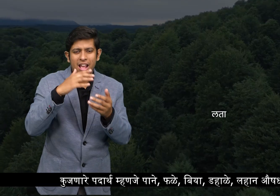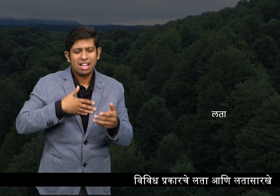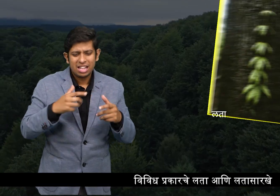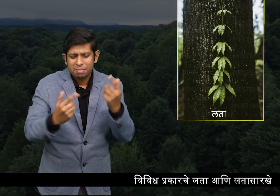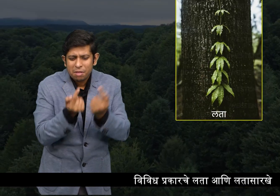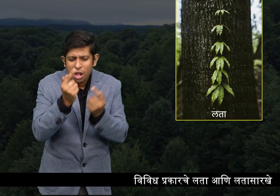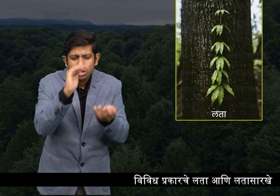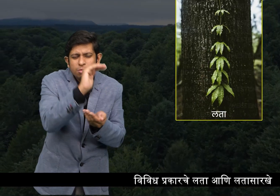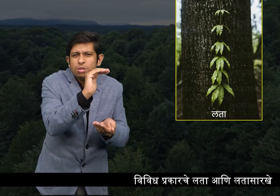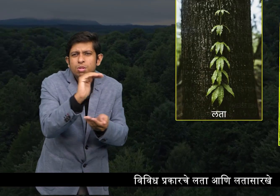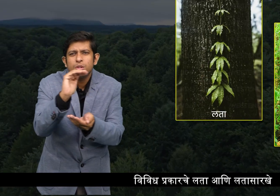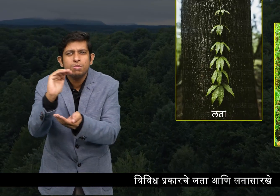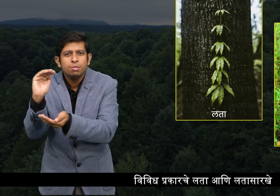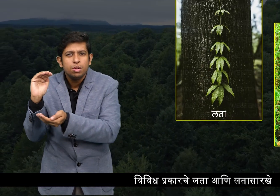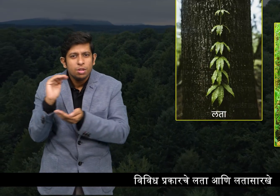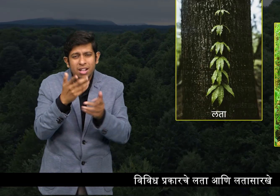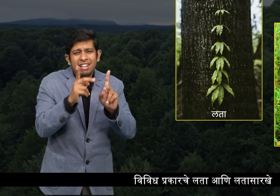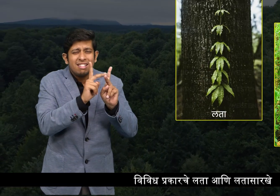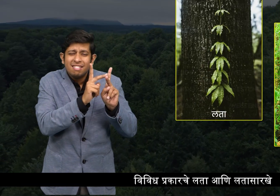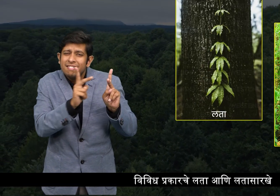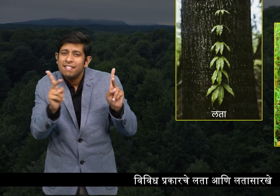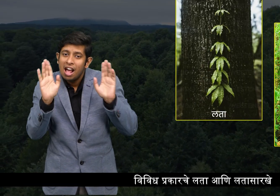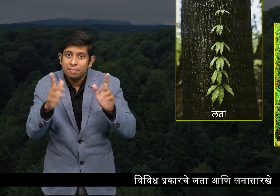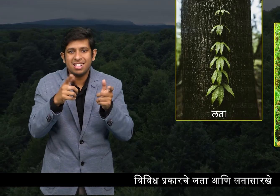विविध प्रकारचे लता आणि लतासारखे.